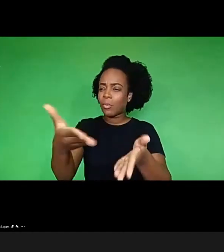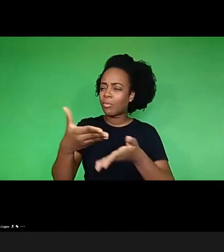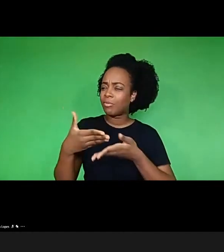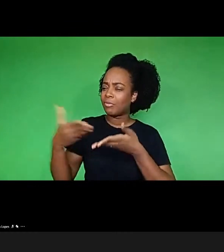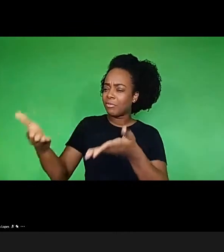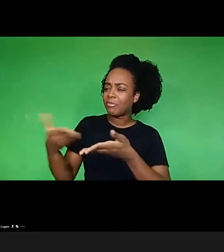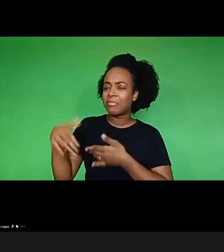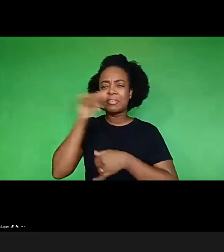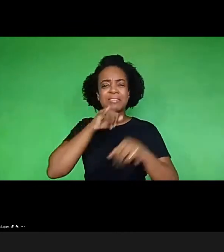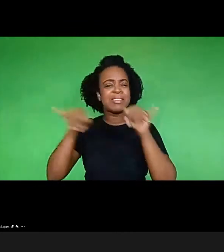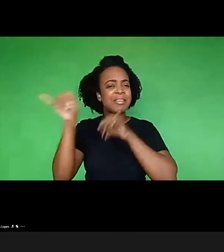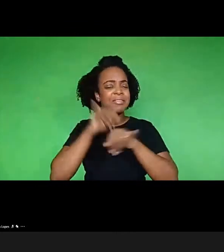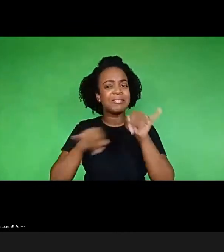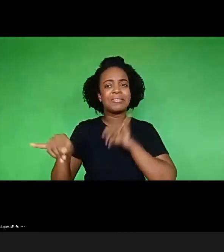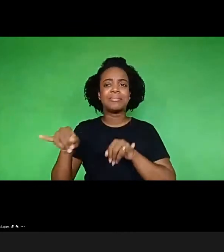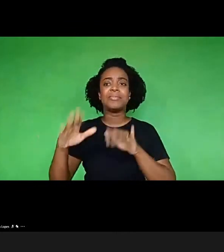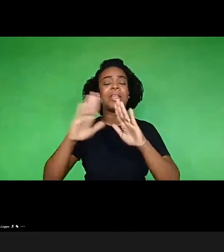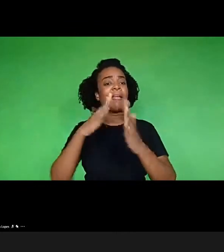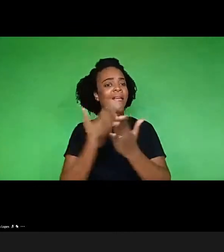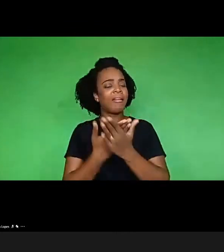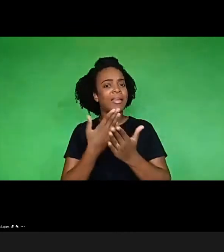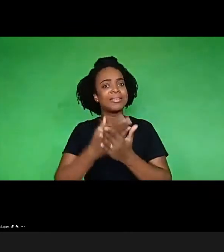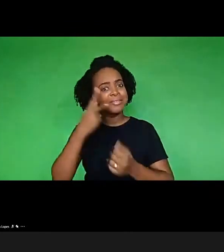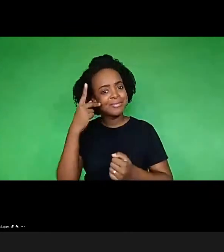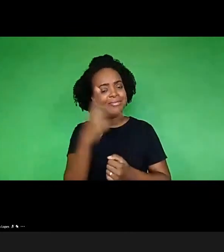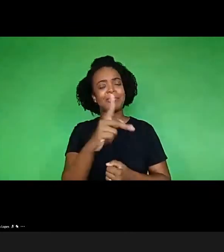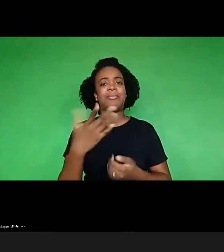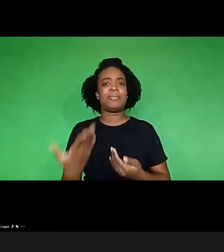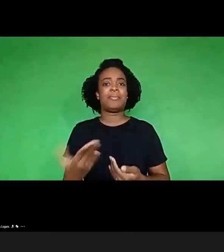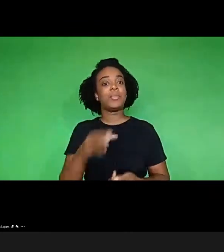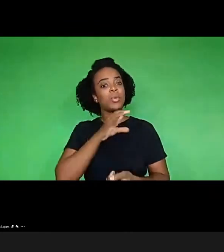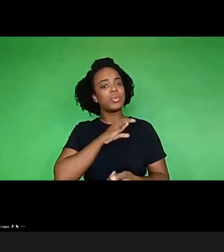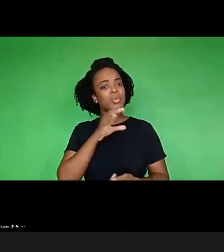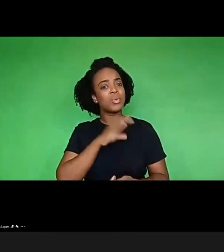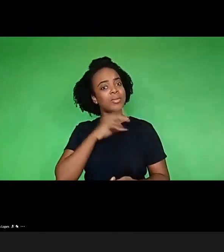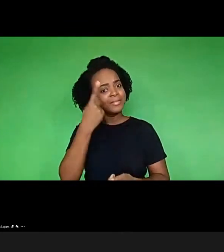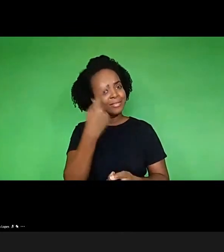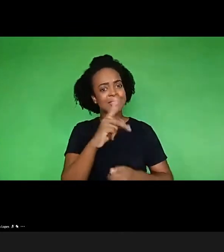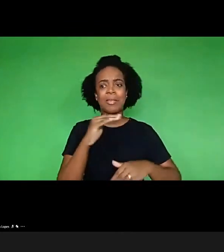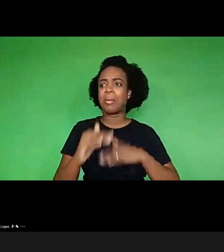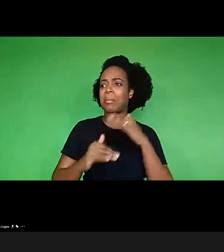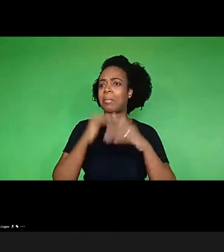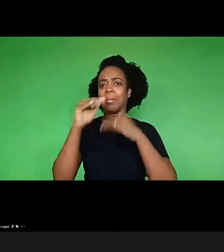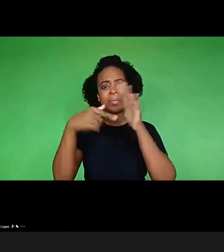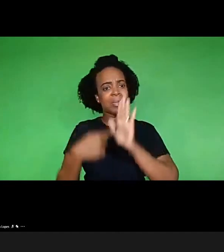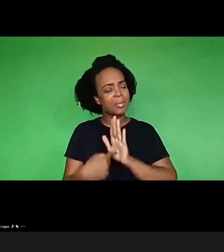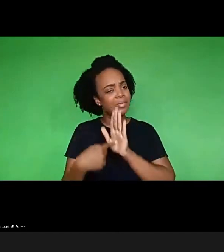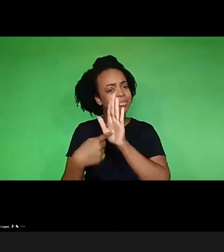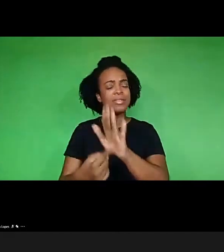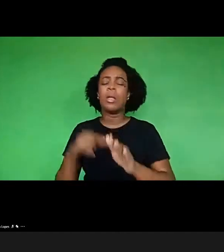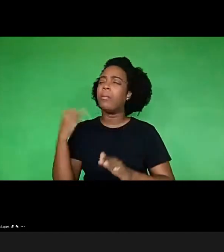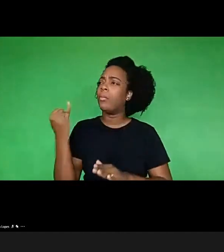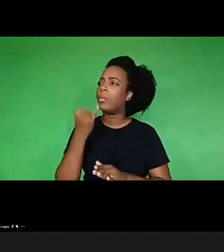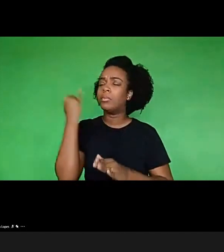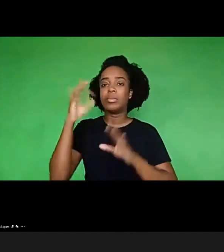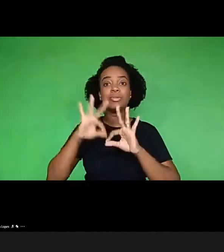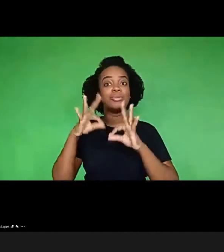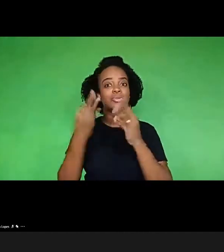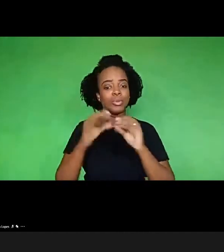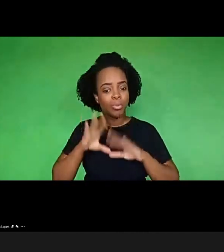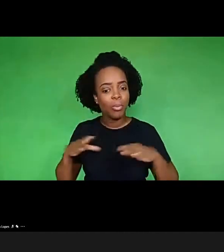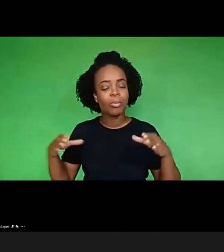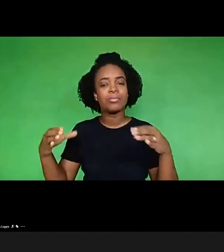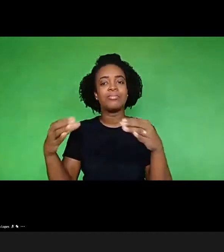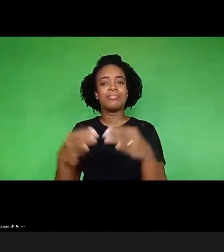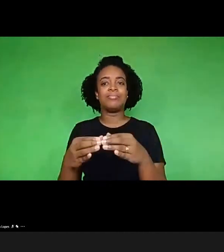escola, são seus colegas sendo promovidos, sendo apresentados. É importante que toda a comunidade conheça o trabalho que